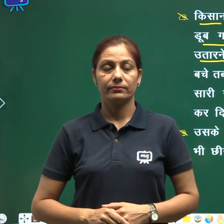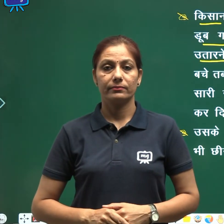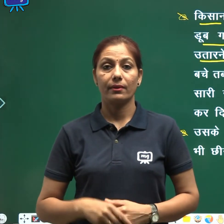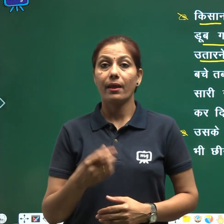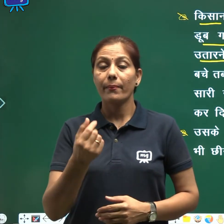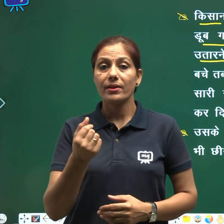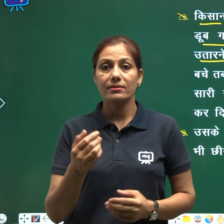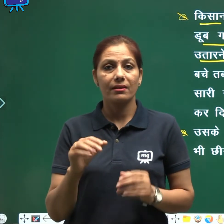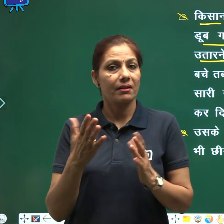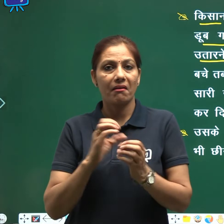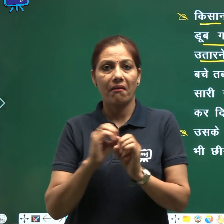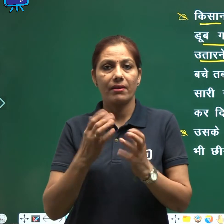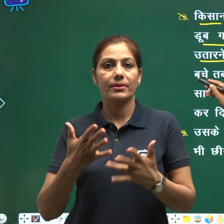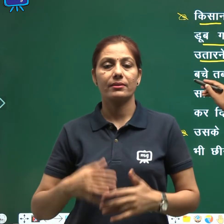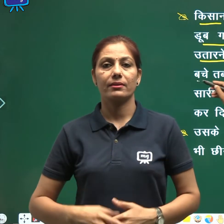पैसे नहीं बचे,